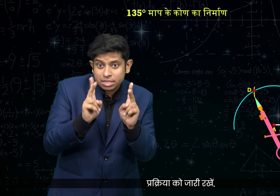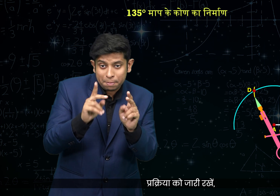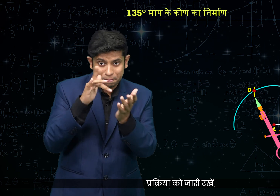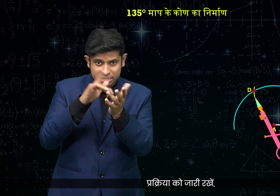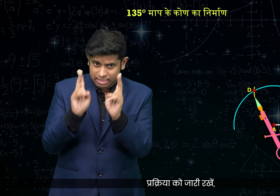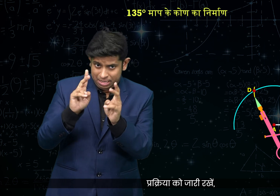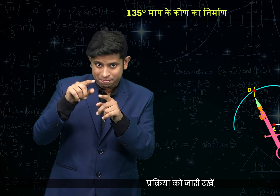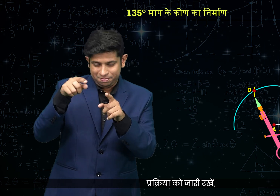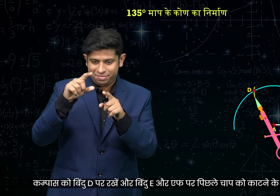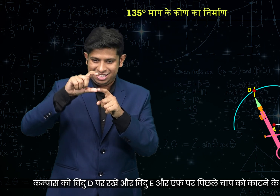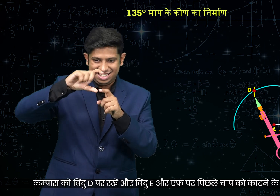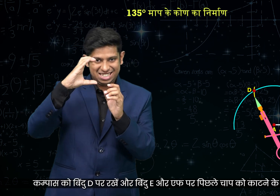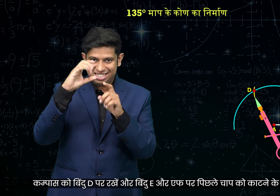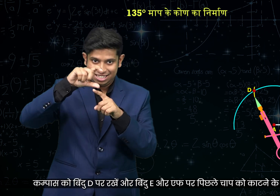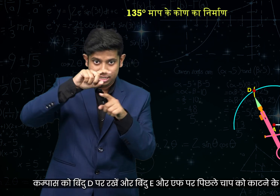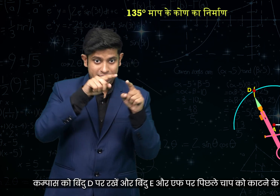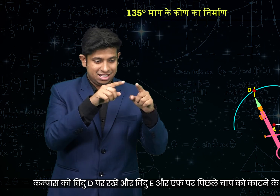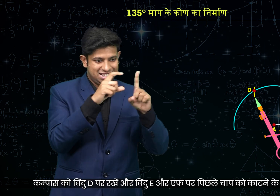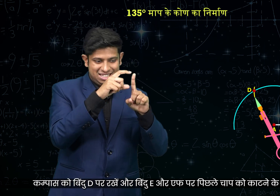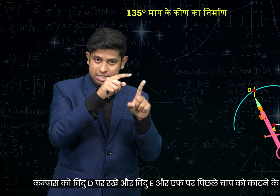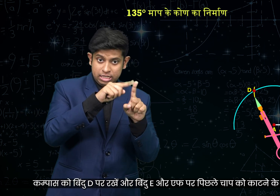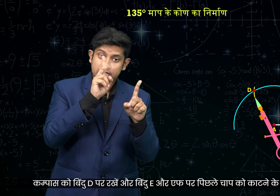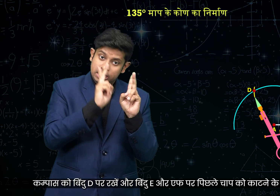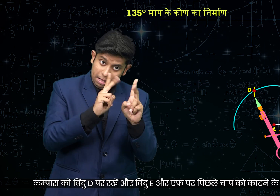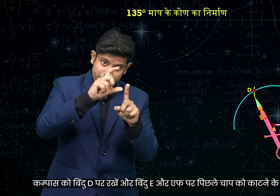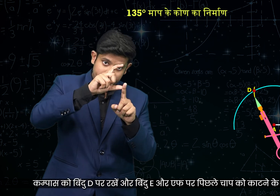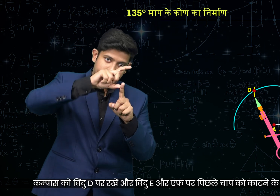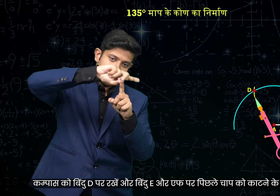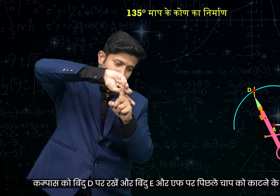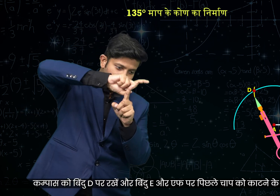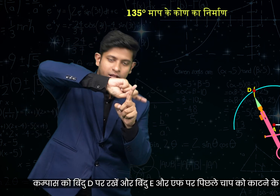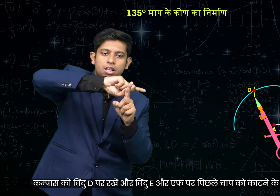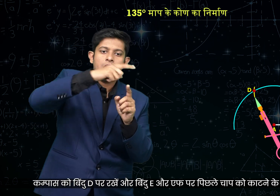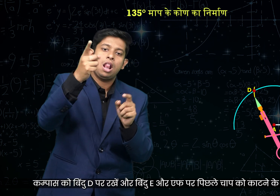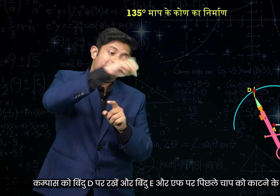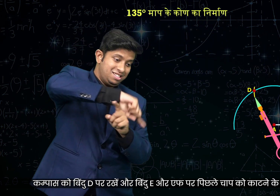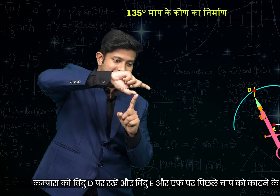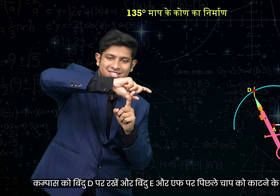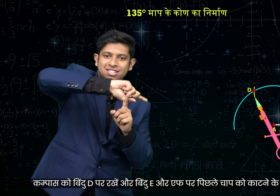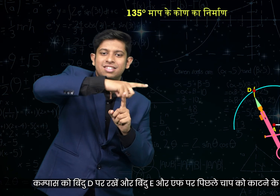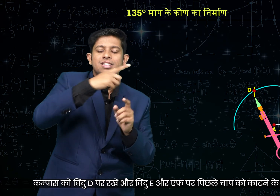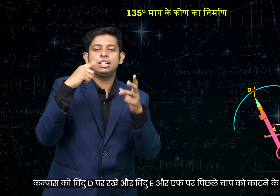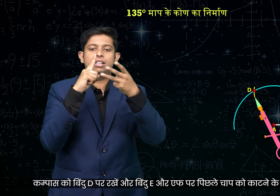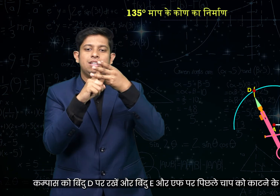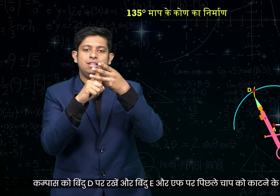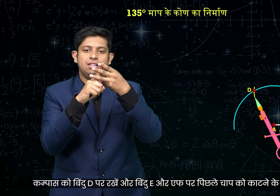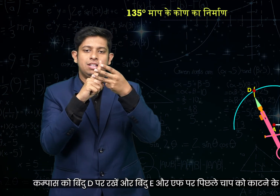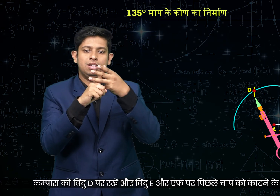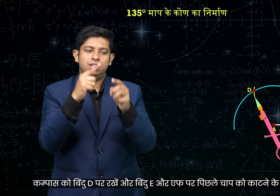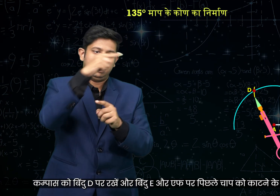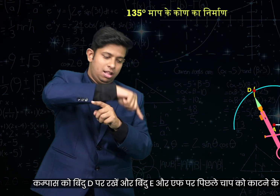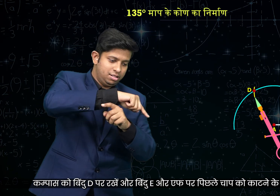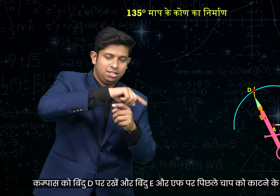को जारी रखें। कंपास को बिंदु D पर रखें और बिंदु E और F